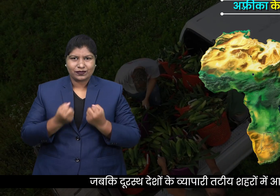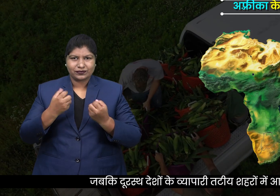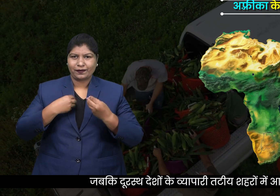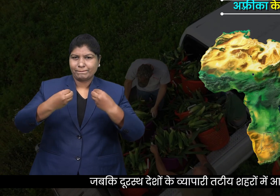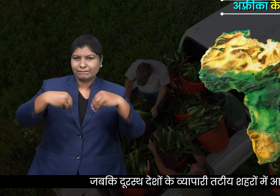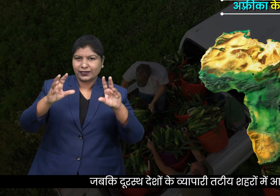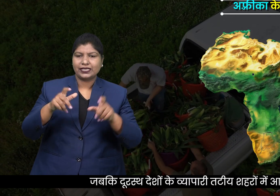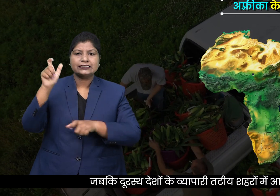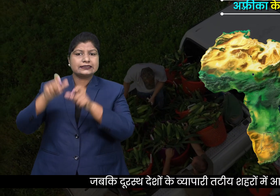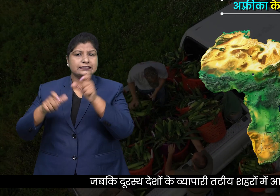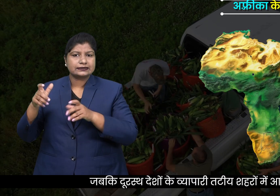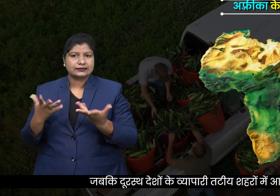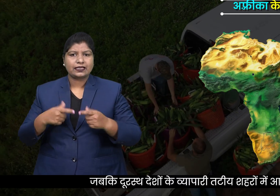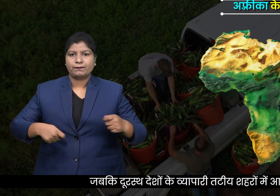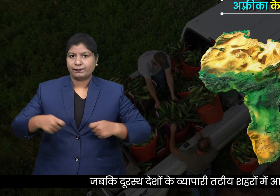में आते हैं।